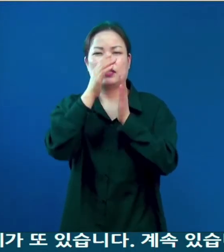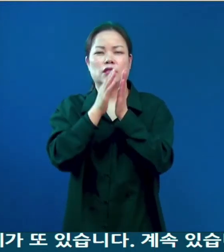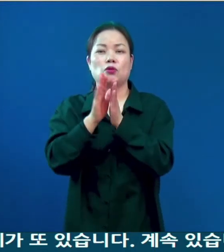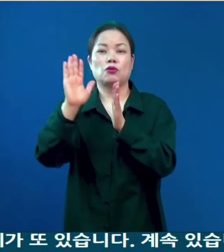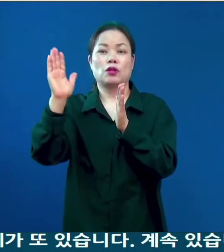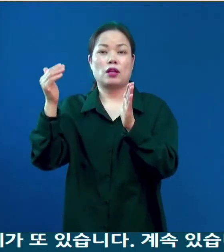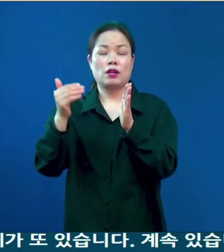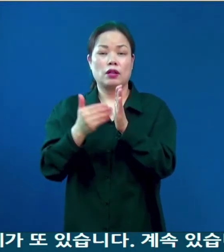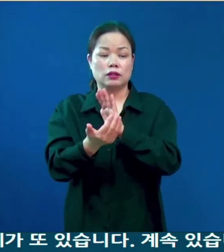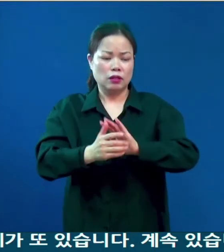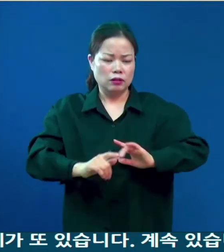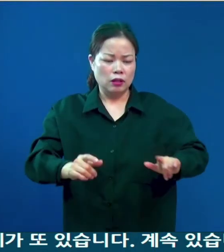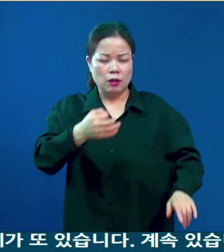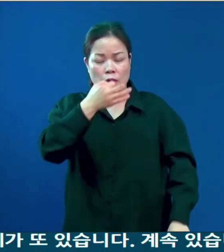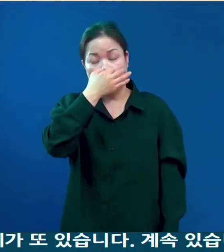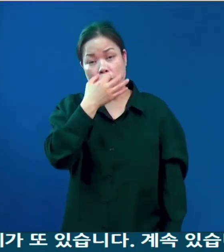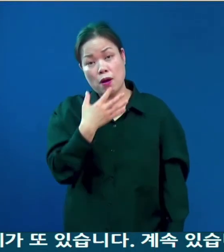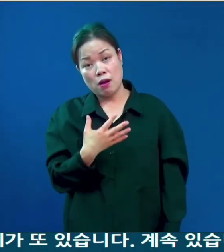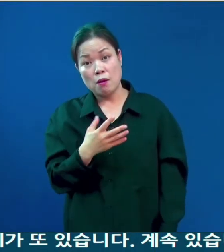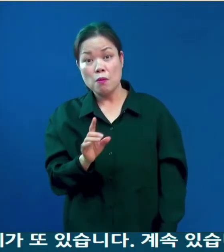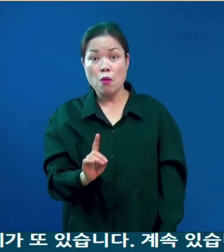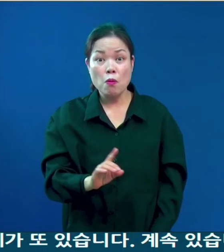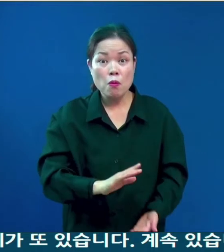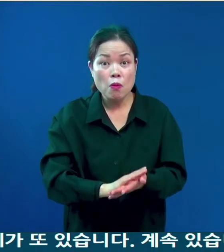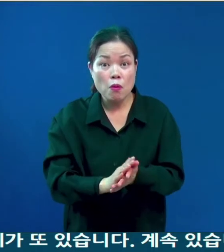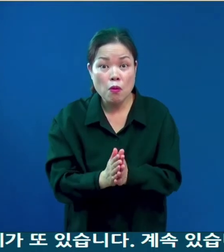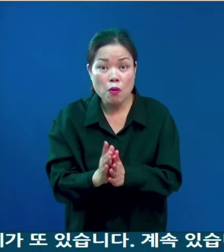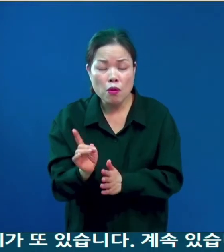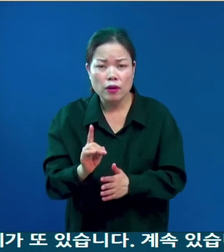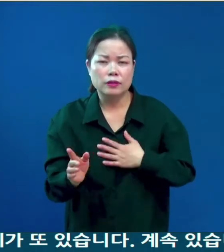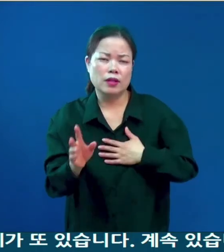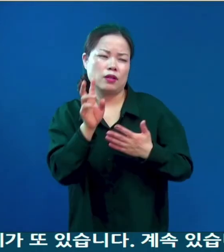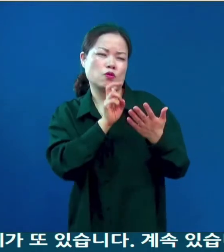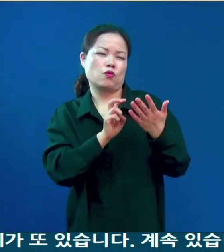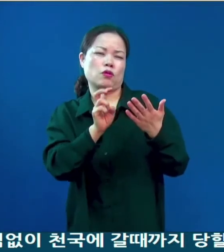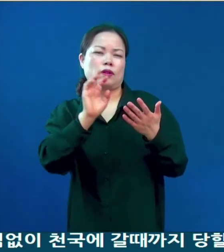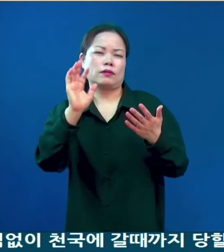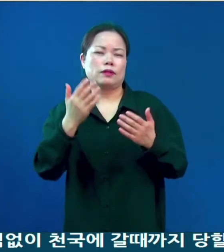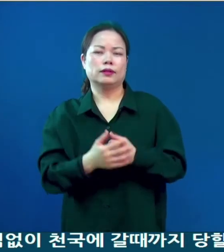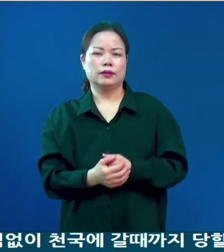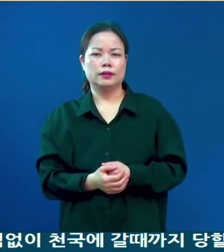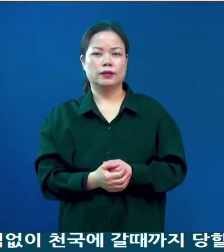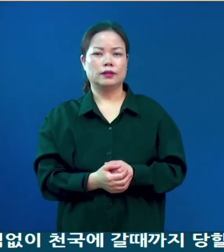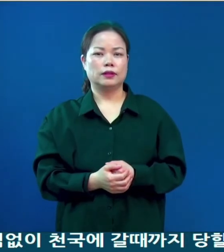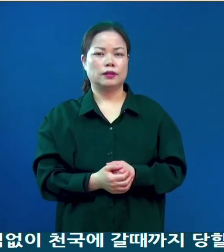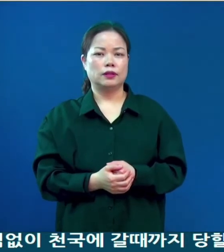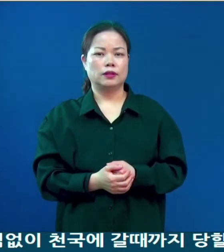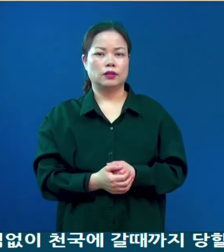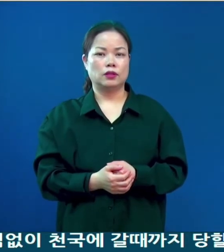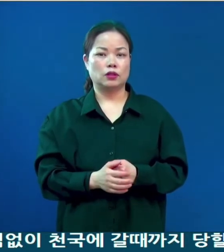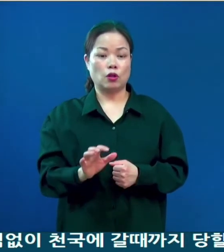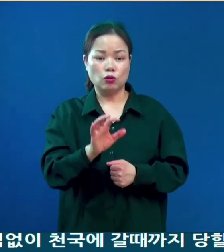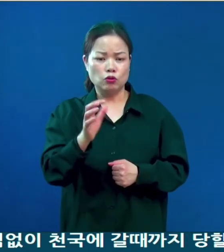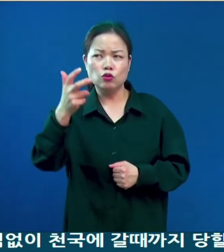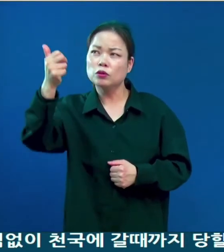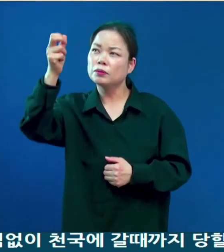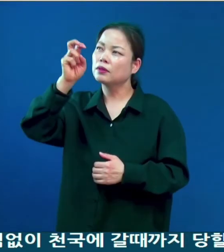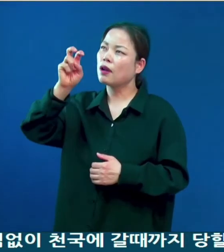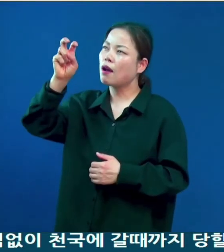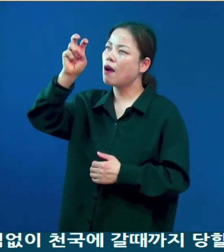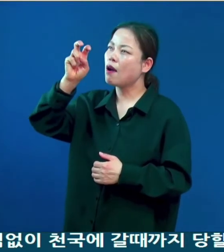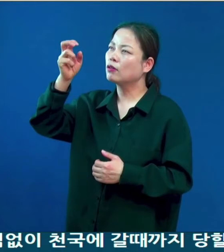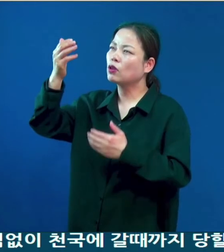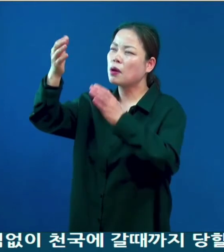전날의 한숨이 변하여 뭐가 됩니까? 내 노래가 되는 것입니다. 그러면서 후렴에 주님을